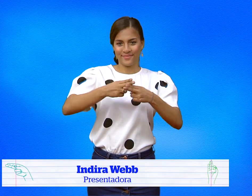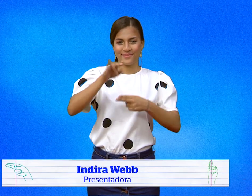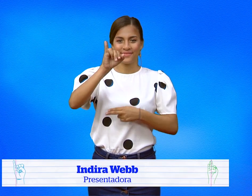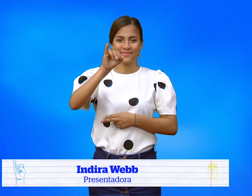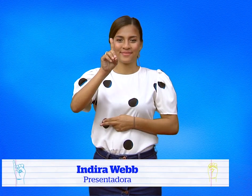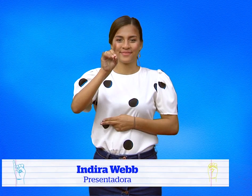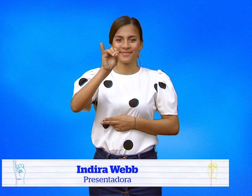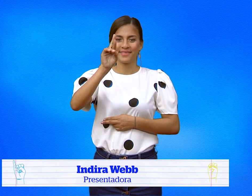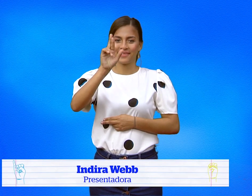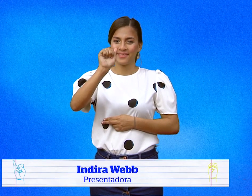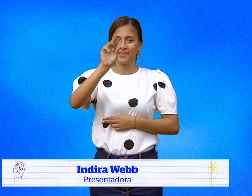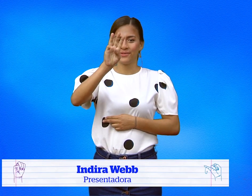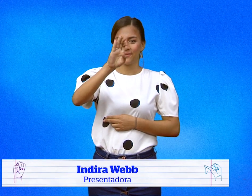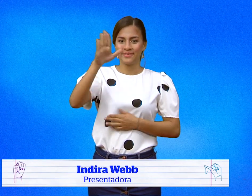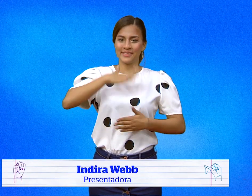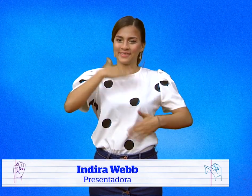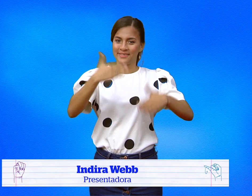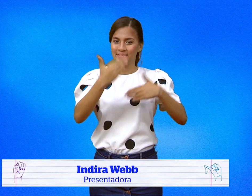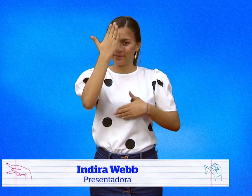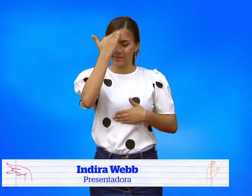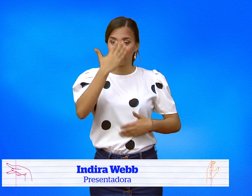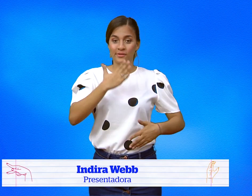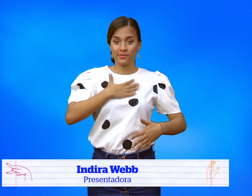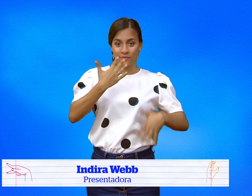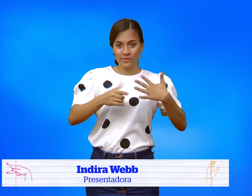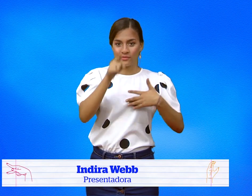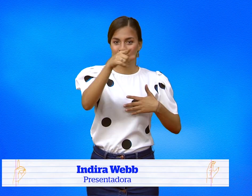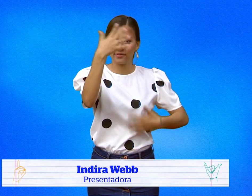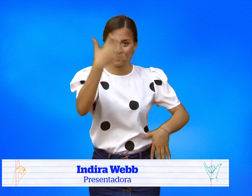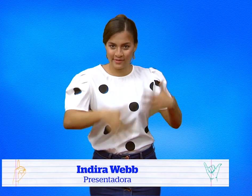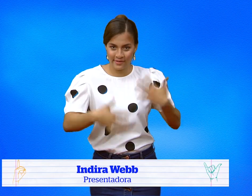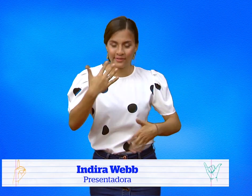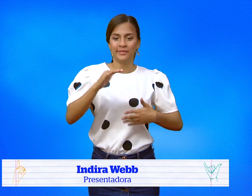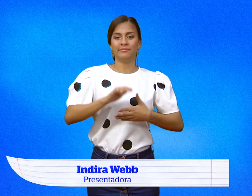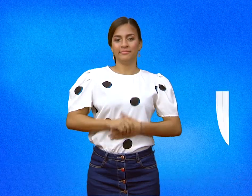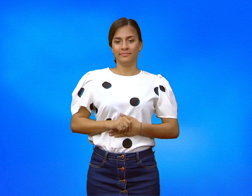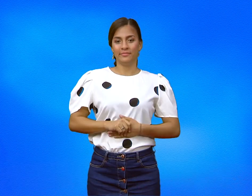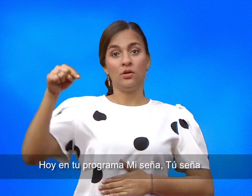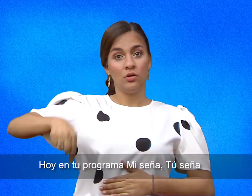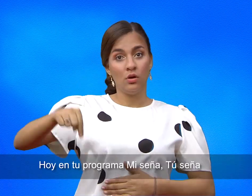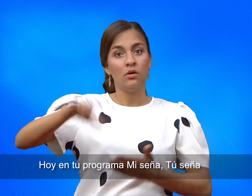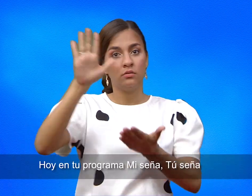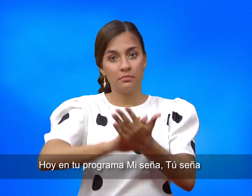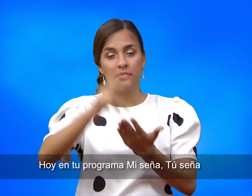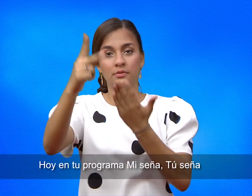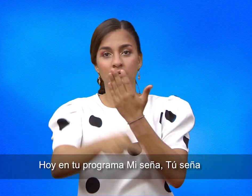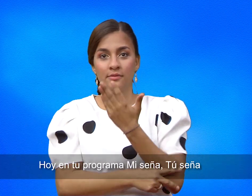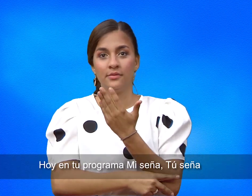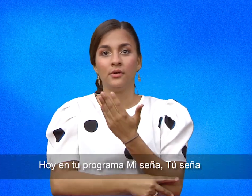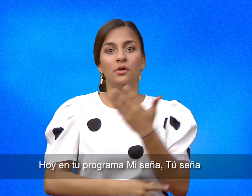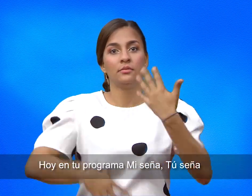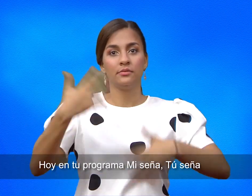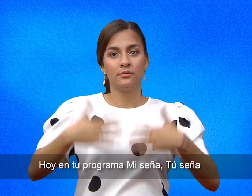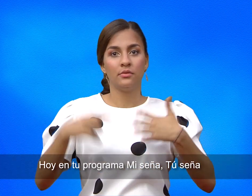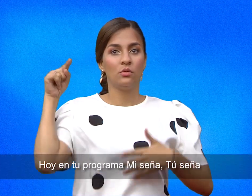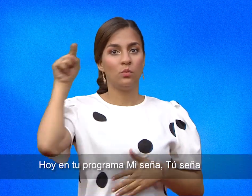Bienvenidos, mi nombre es Indira Wed, esta es Mi Seña. Hoy en tu programa Mi Seña,